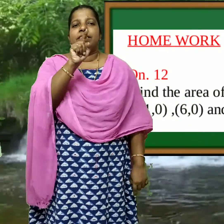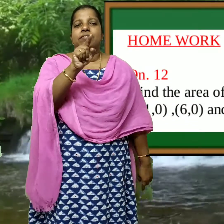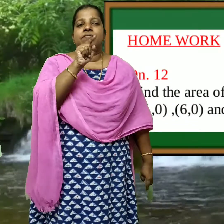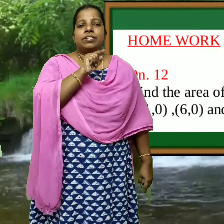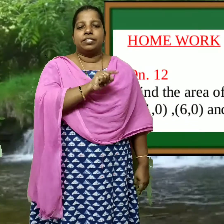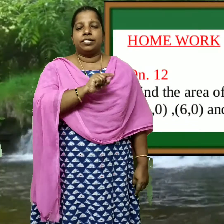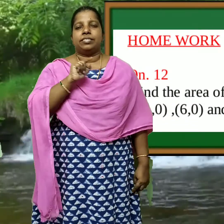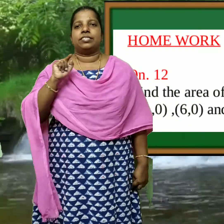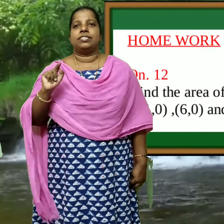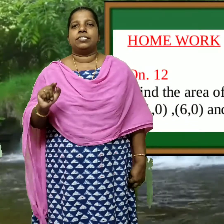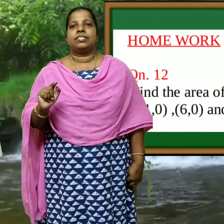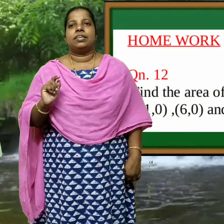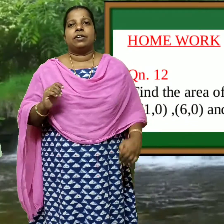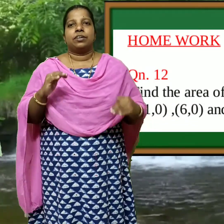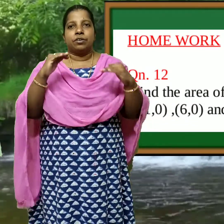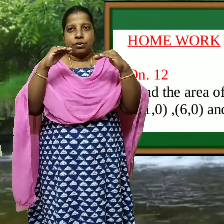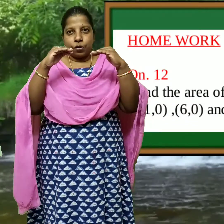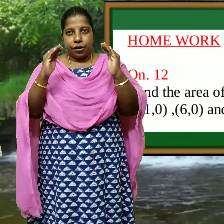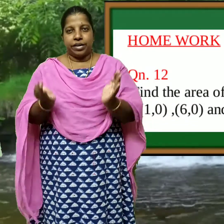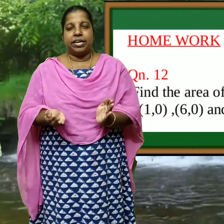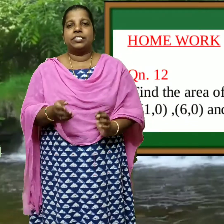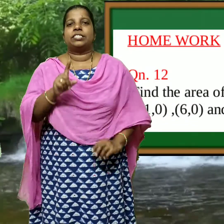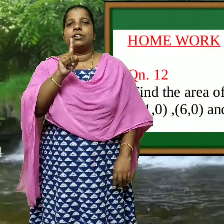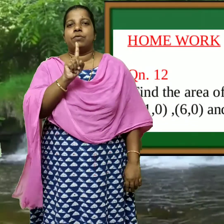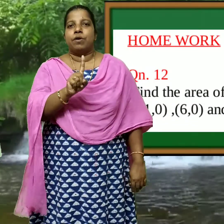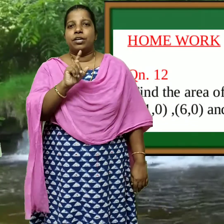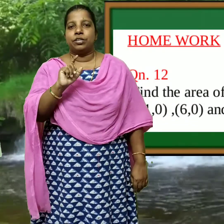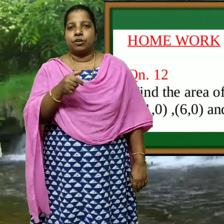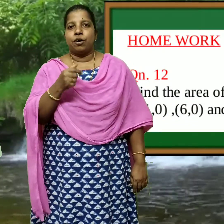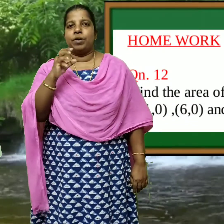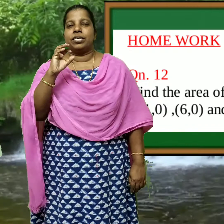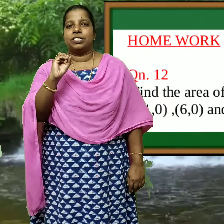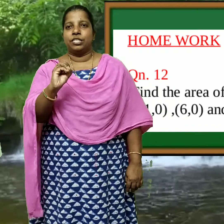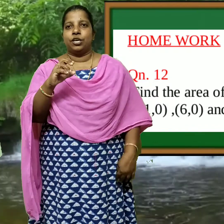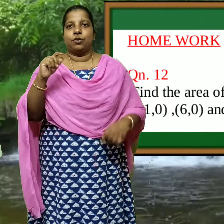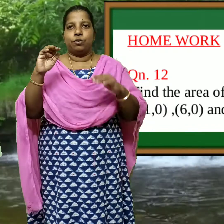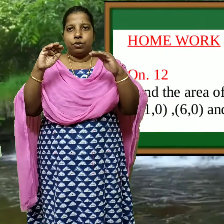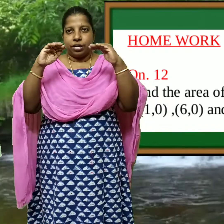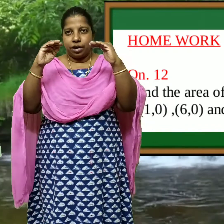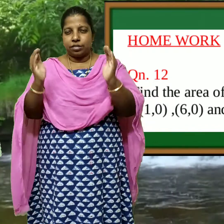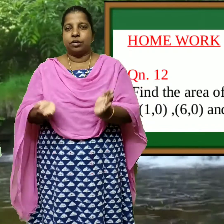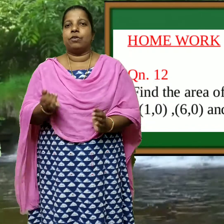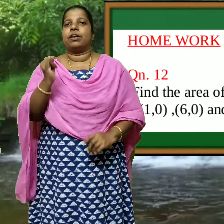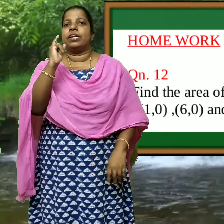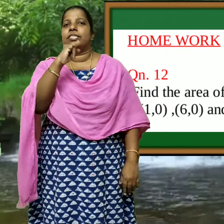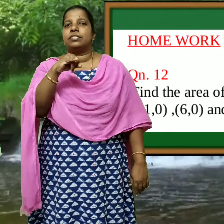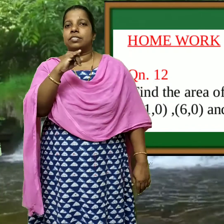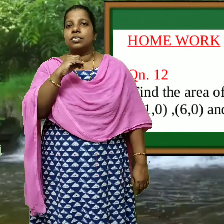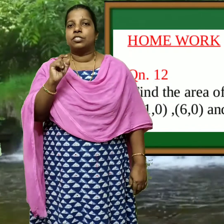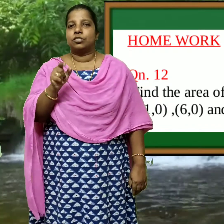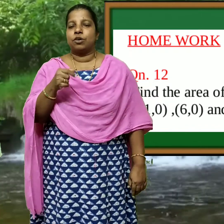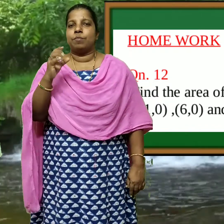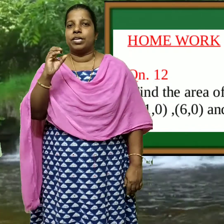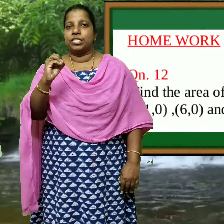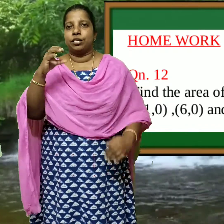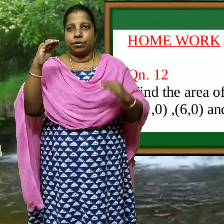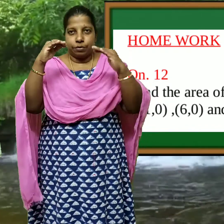വിത്ത് വെർട്ടിസസ് കോർഡിനേറ്റ് 1,0, അടുത്ത കോർഡിനേറ്റ്